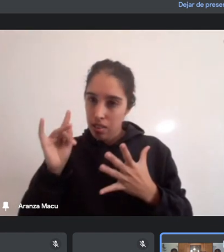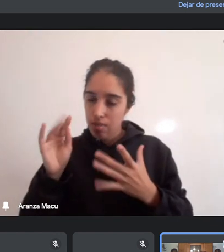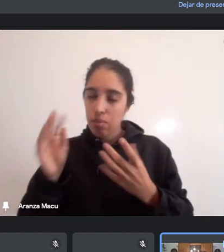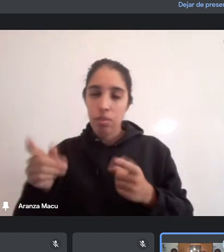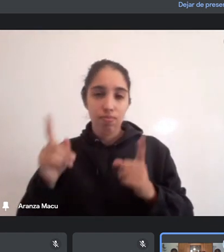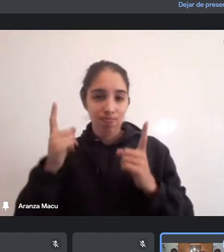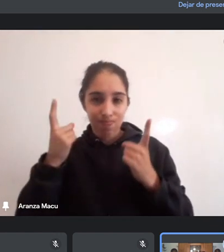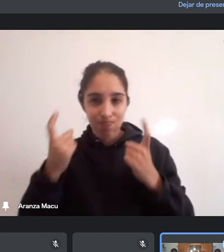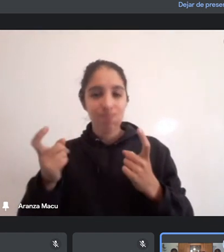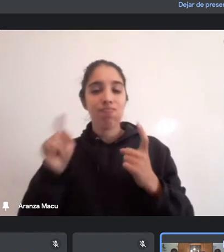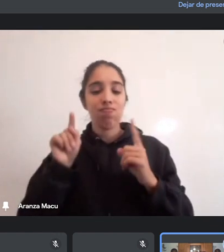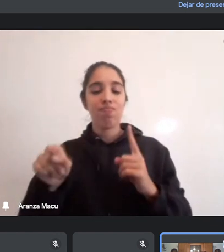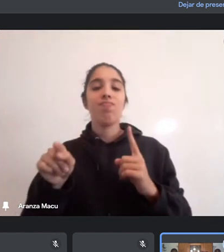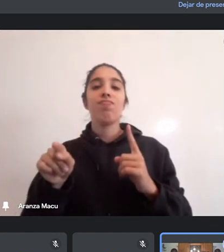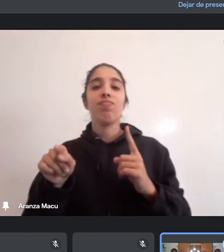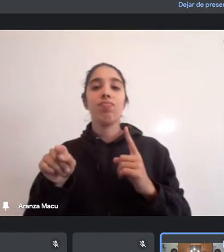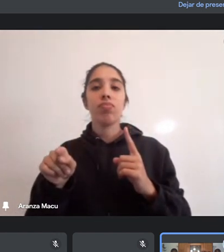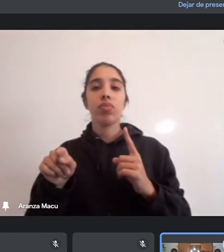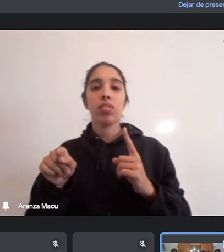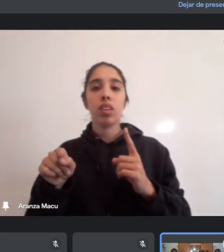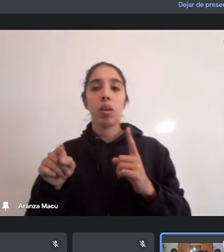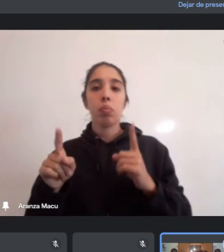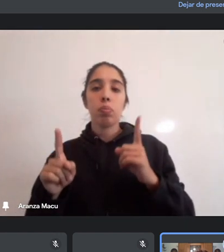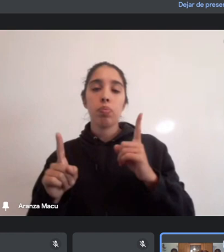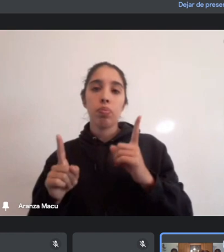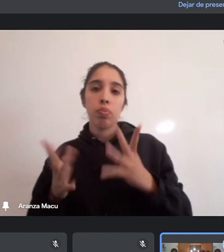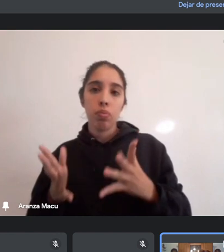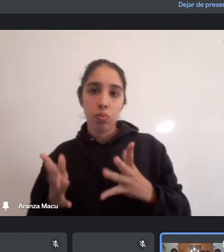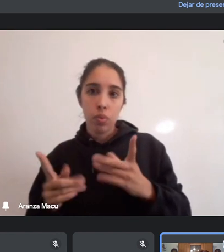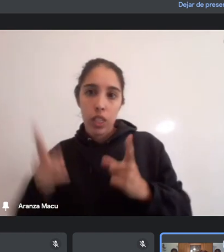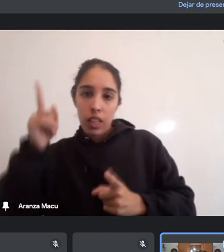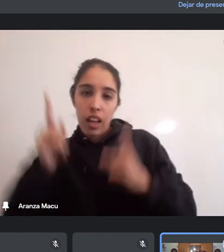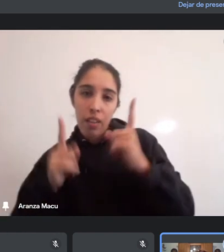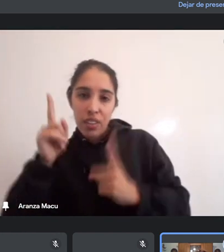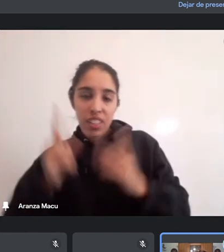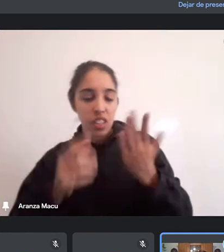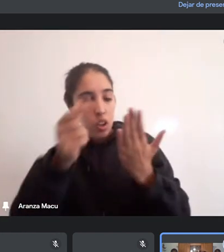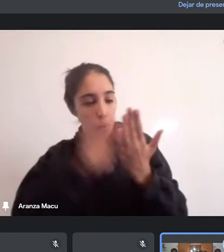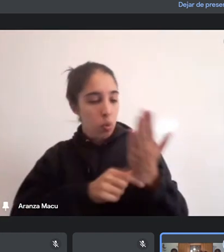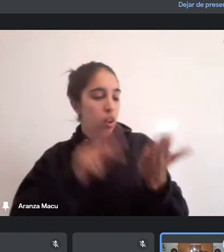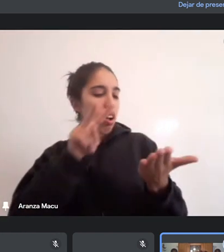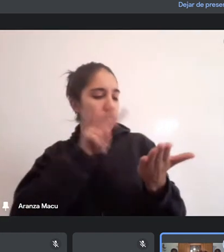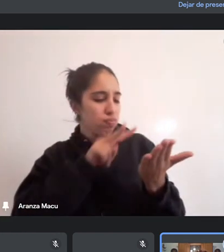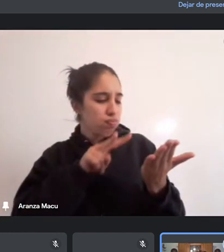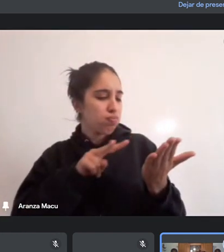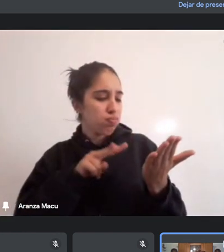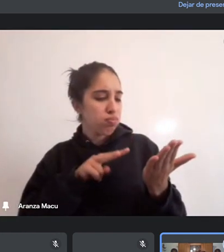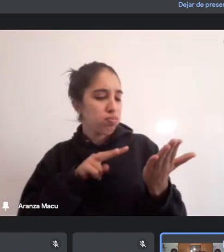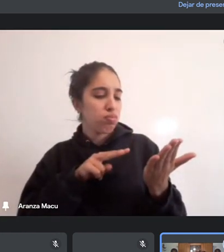acuerden, porque a veces se cae en buscar en el diccionario y ahí se